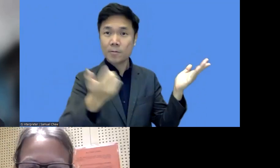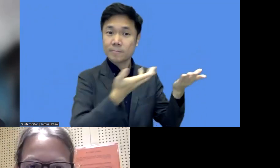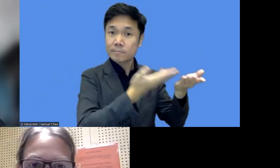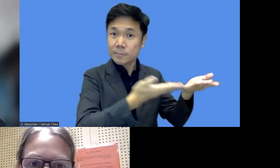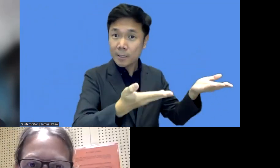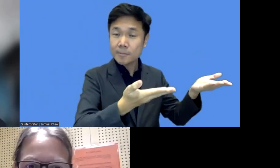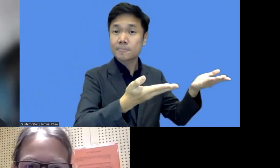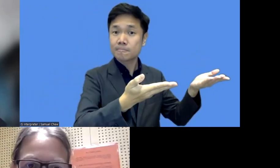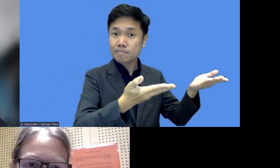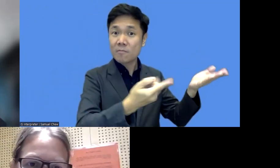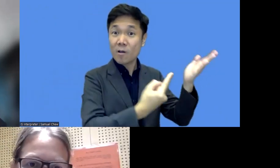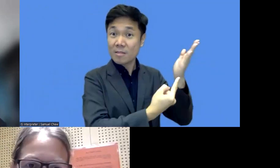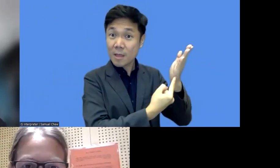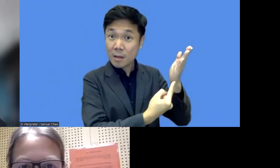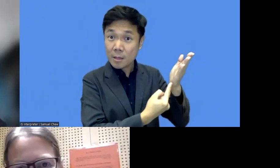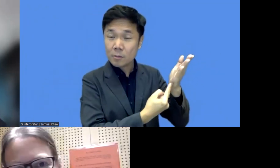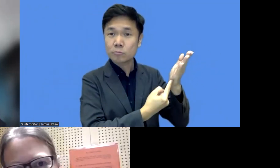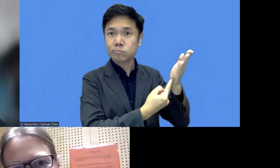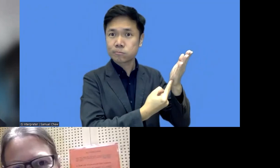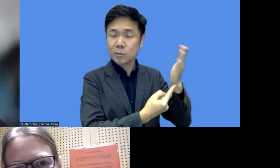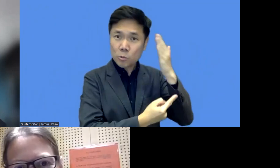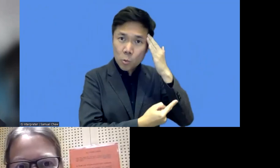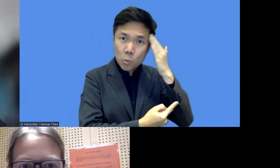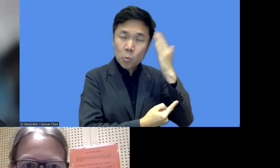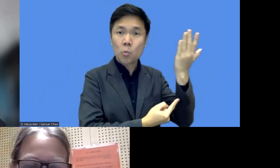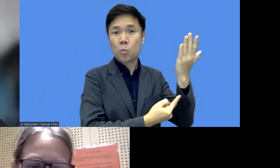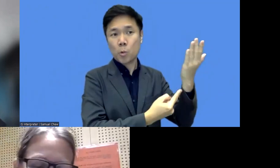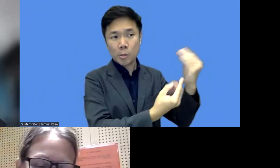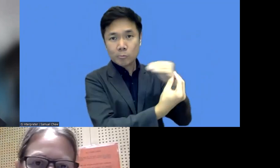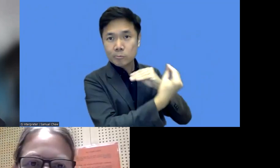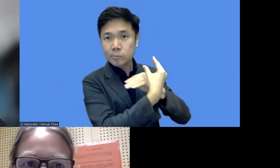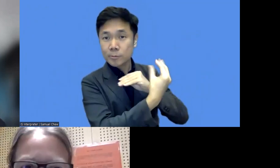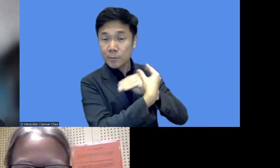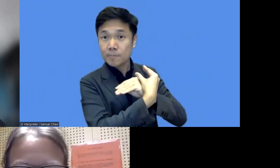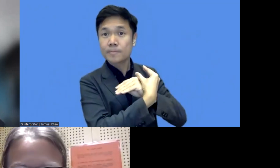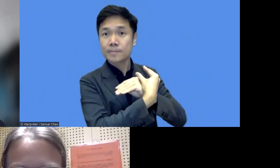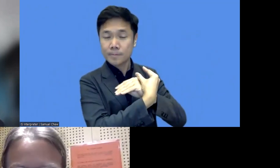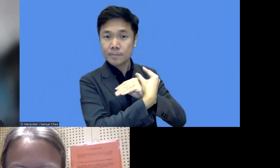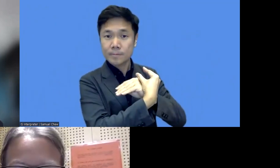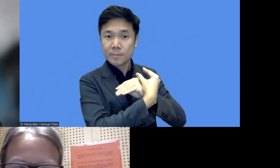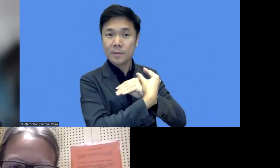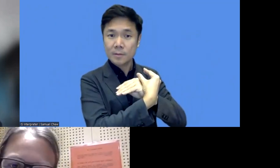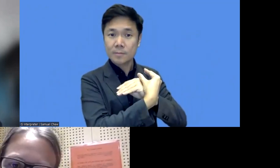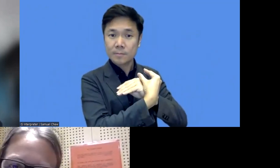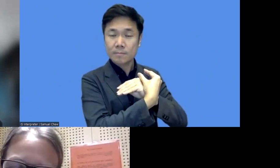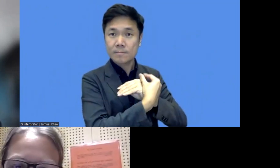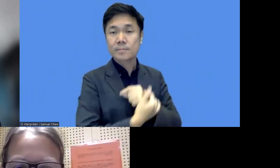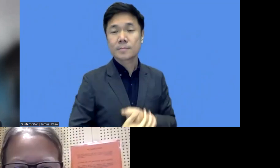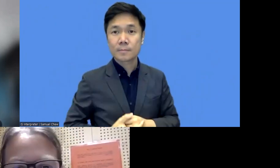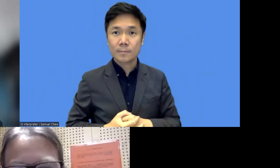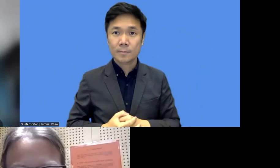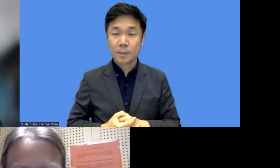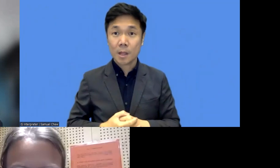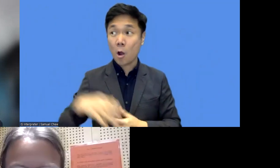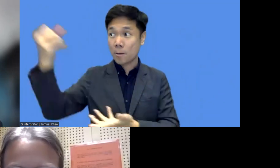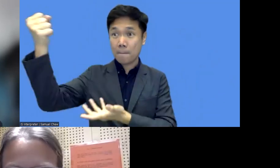financiero. Otros pueden llevar el apoyo técnico, los conocimientos en un país.